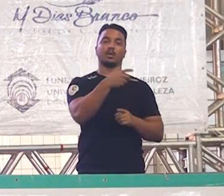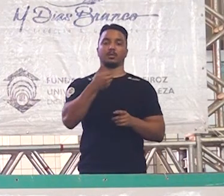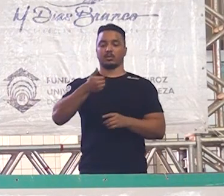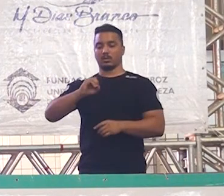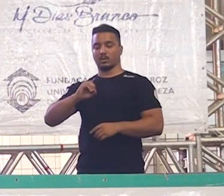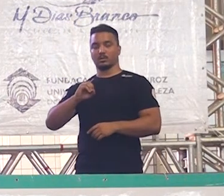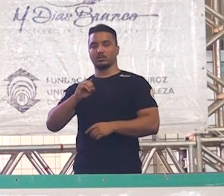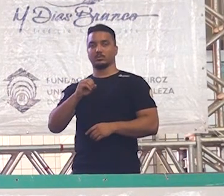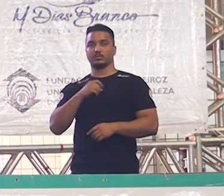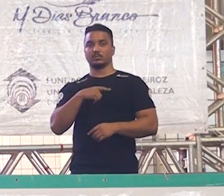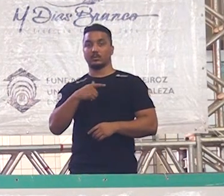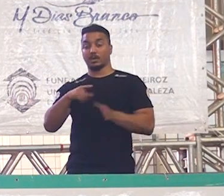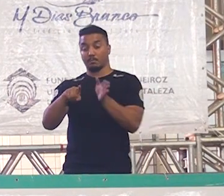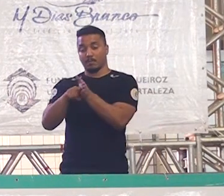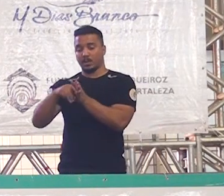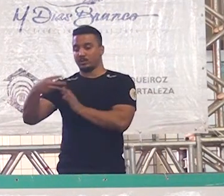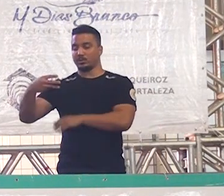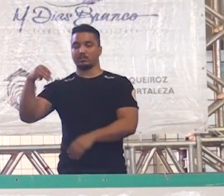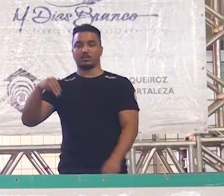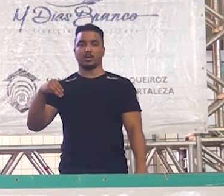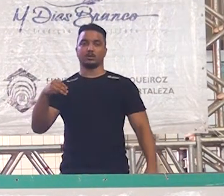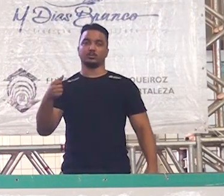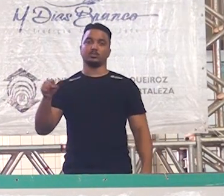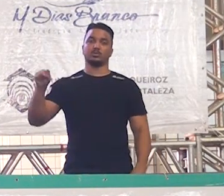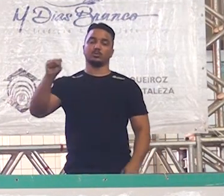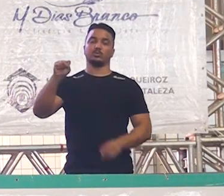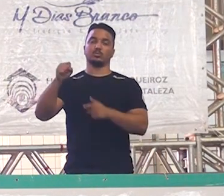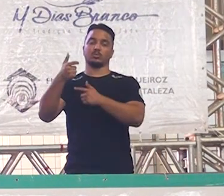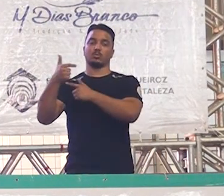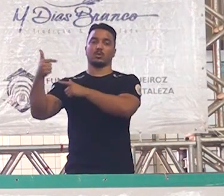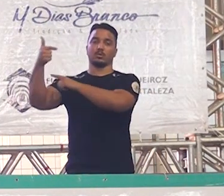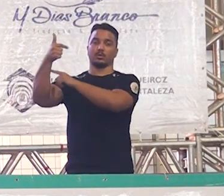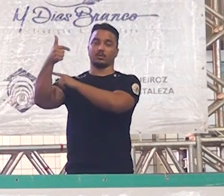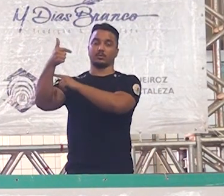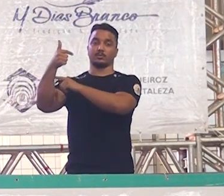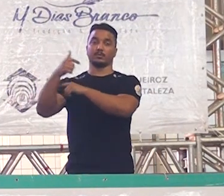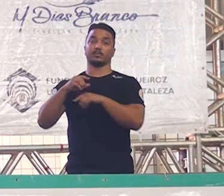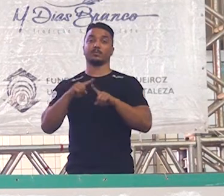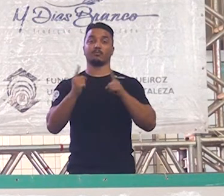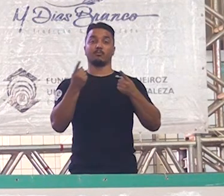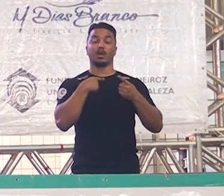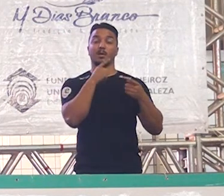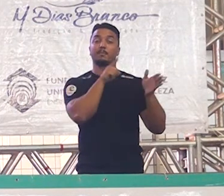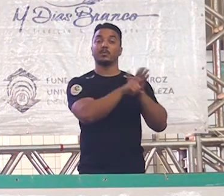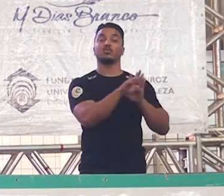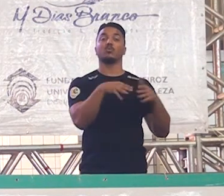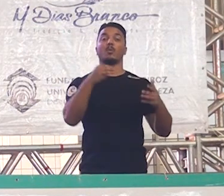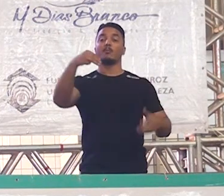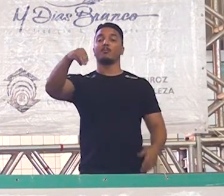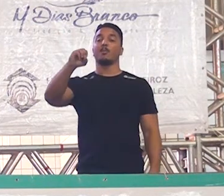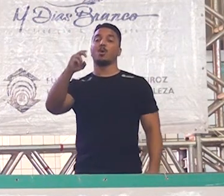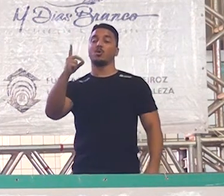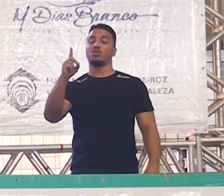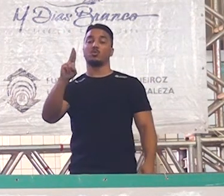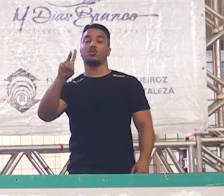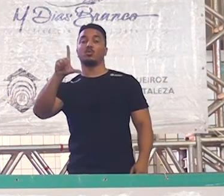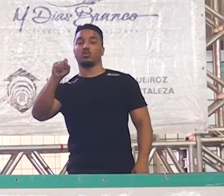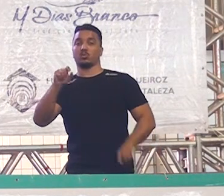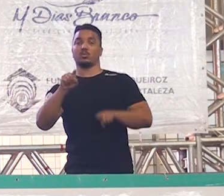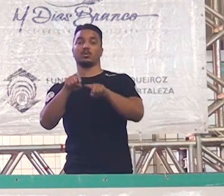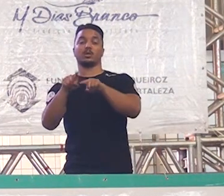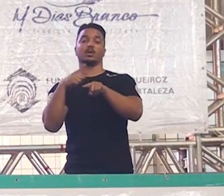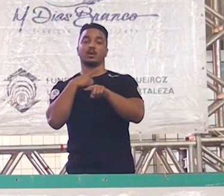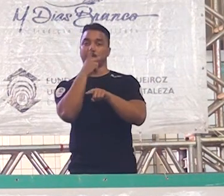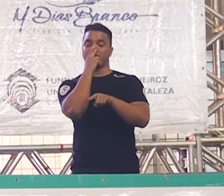aceleração de menos 3 metros por segundo ao quadrado. Só que o exercício está pedindo para você responder o módulo. Então, o módulo é o